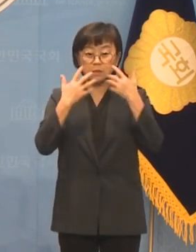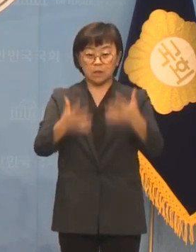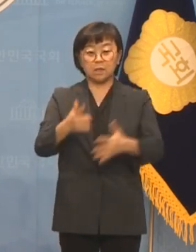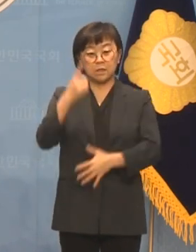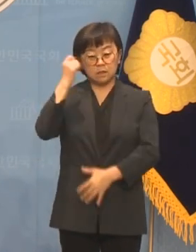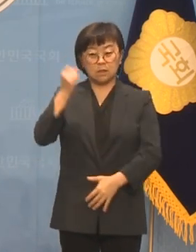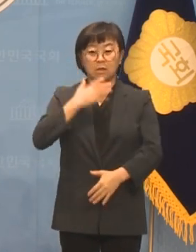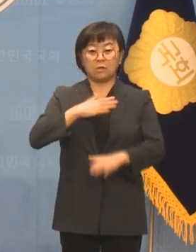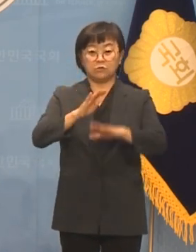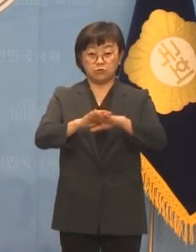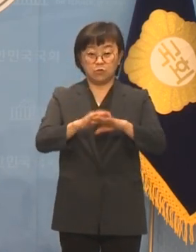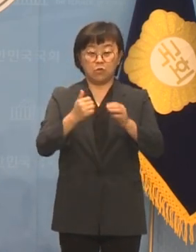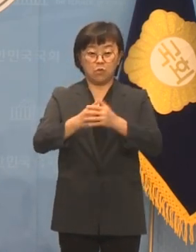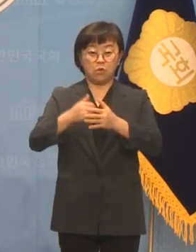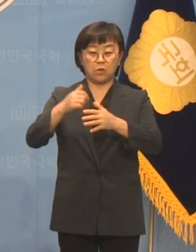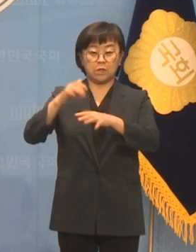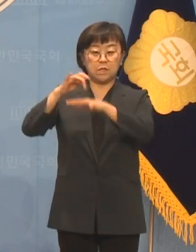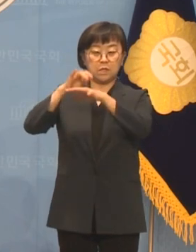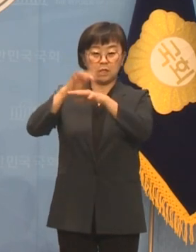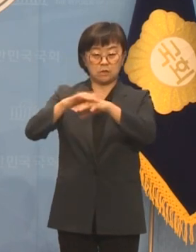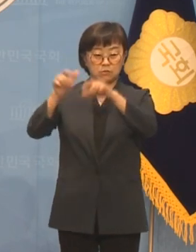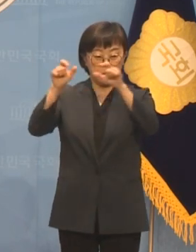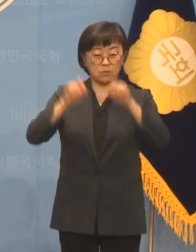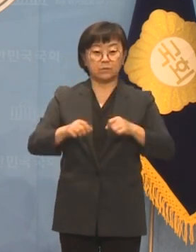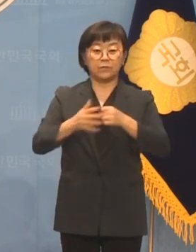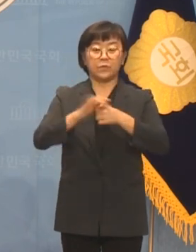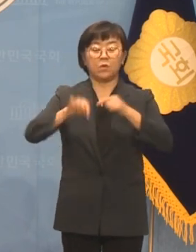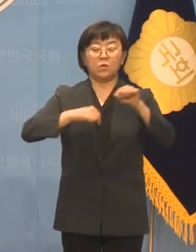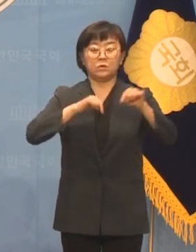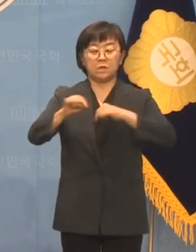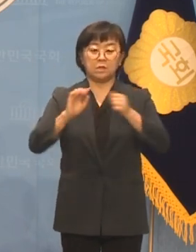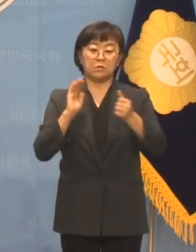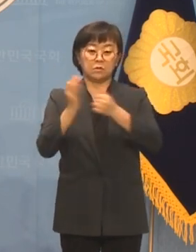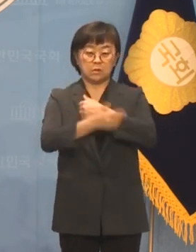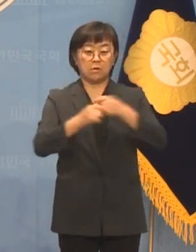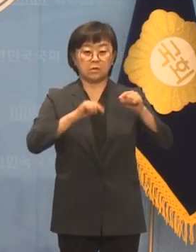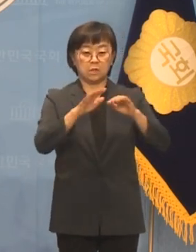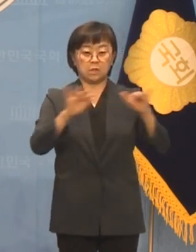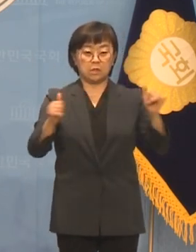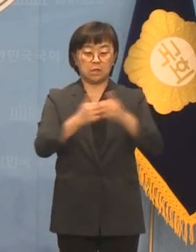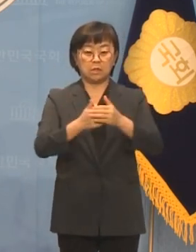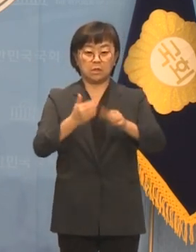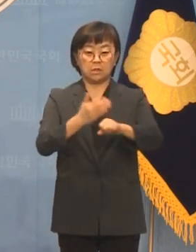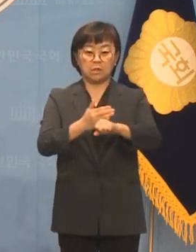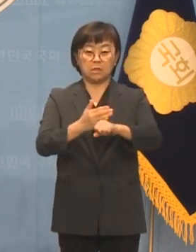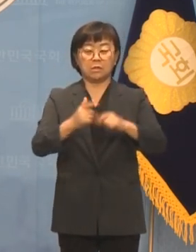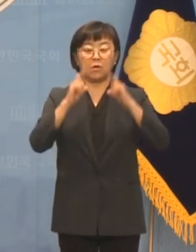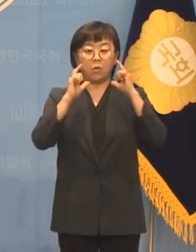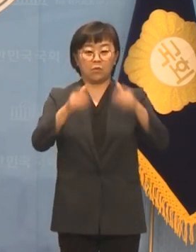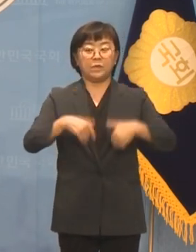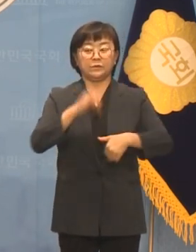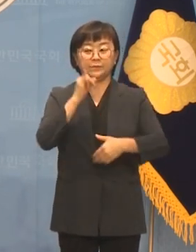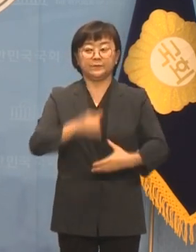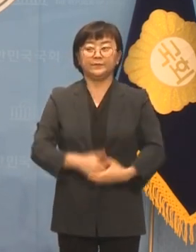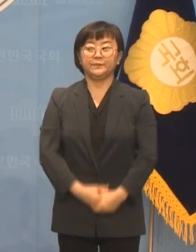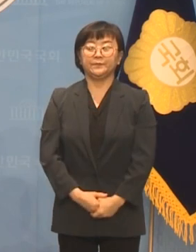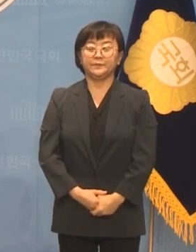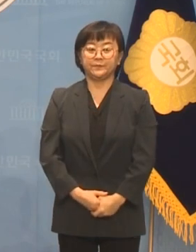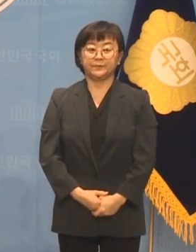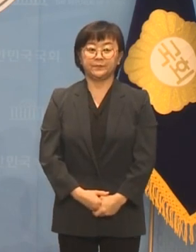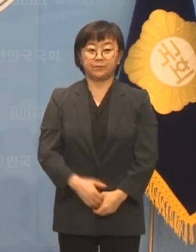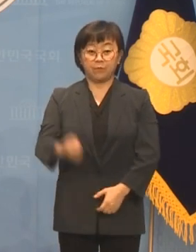인식하면서 세습 독재 세력을 옹호하는 정치인들에게 과감하게 경고해야 됩니다